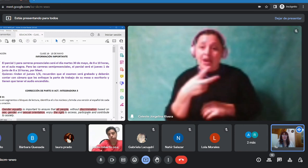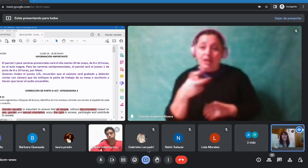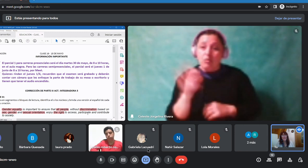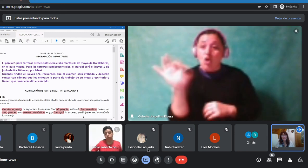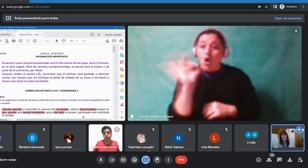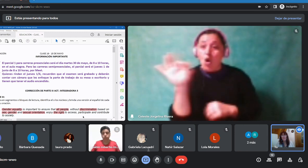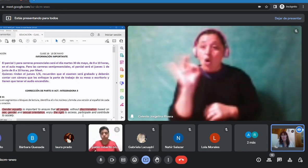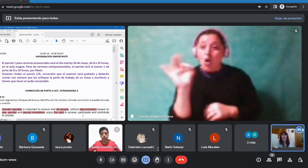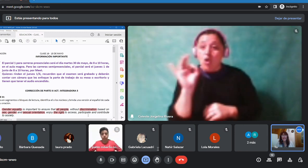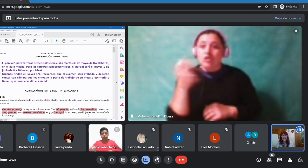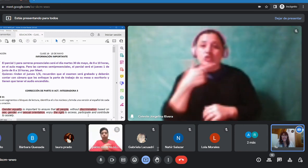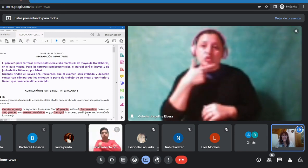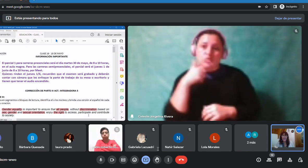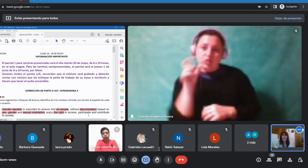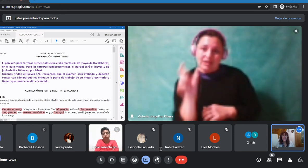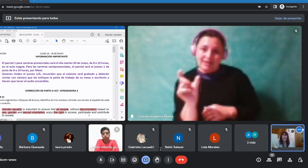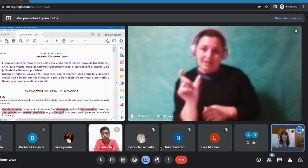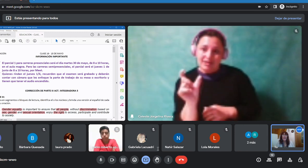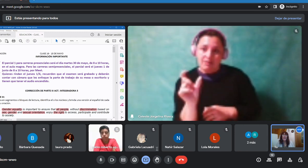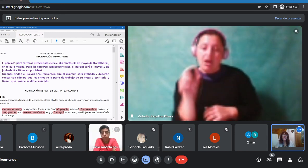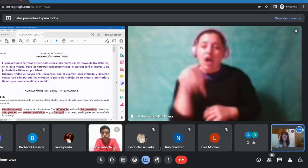los tres de la misma clase.